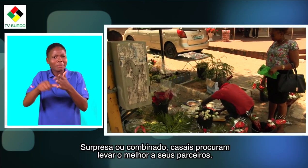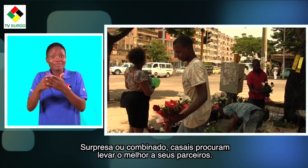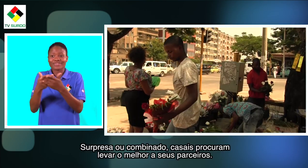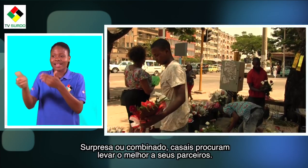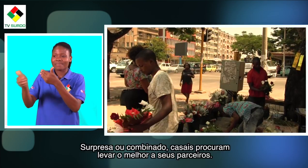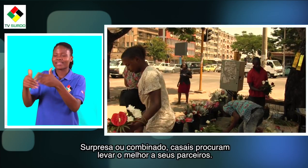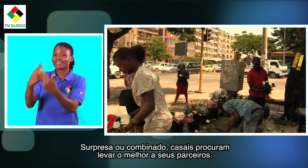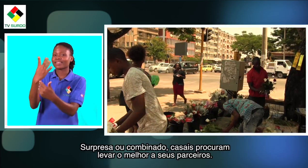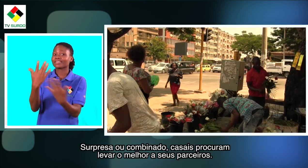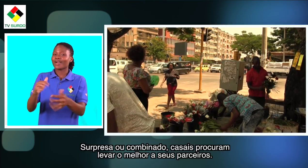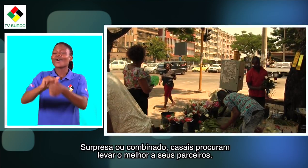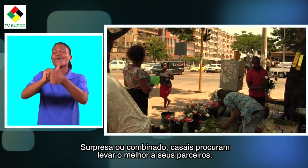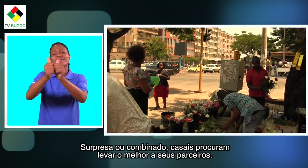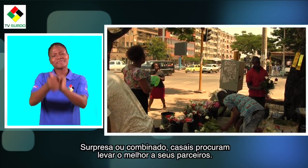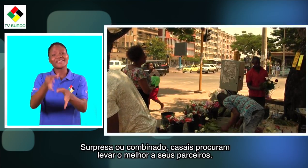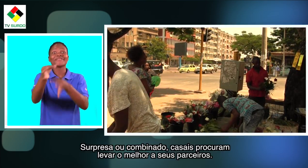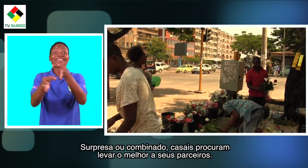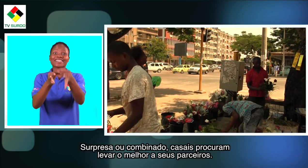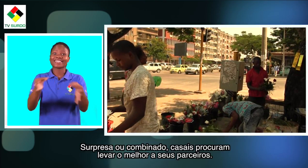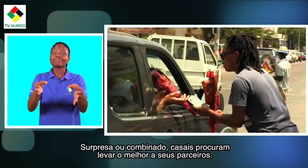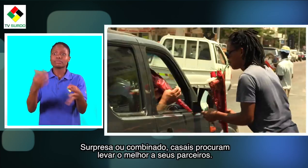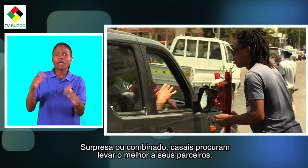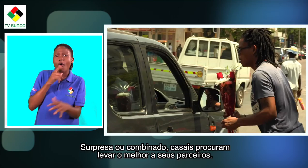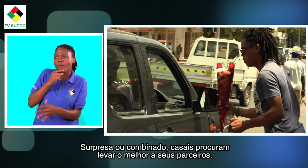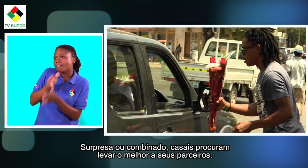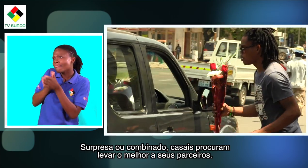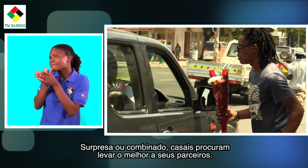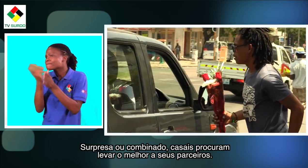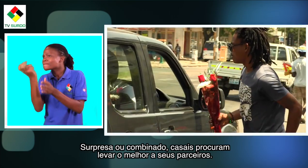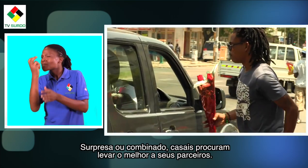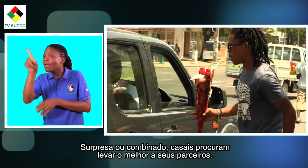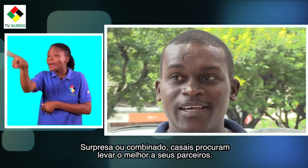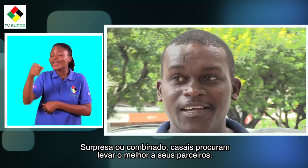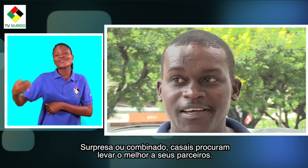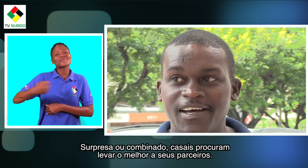Surpresa ao combinado, casais procuram levar o melhor a seus parceiros.